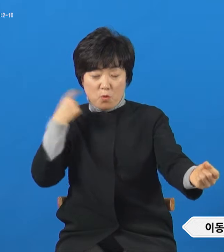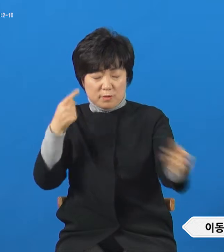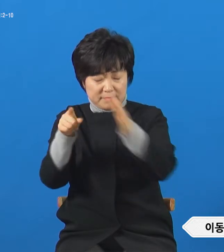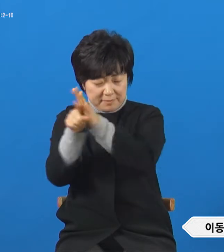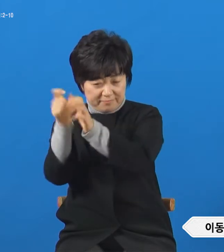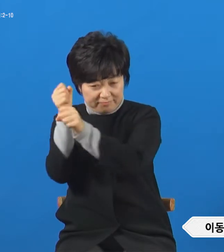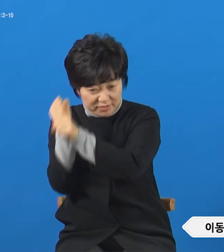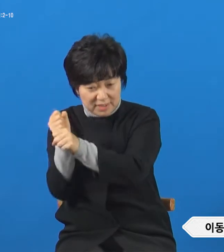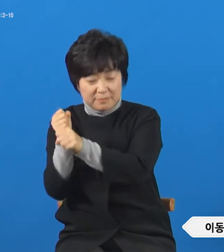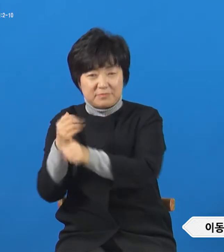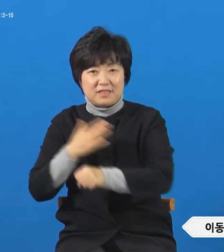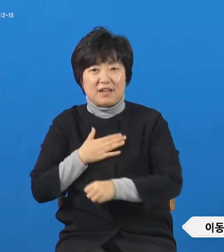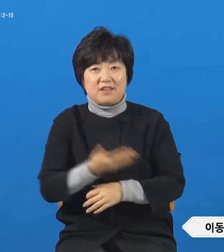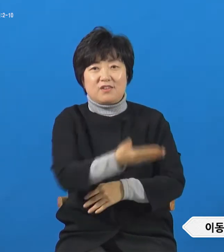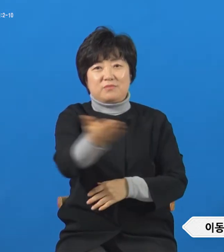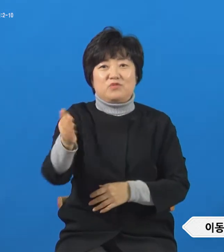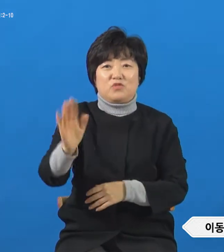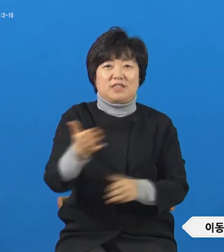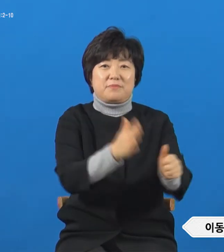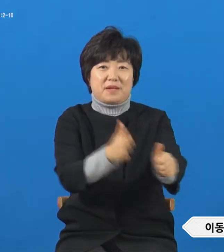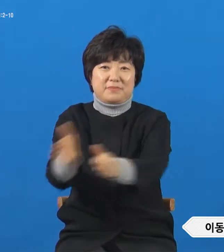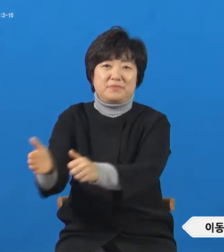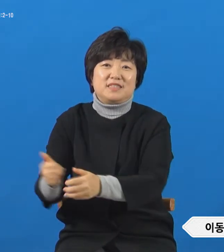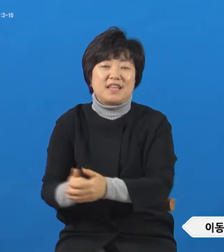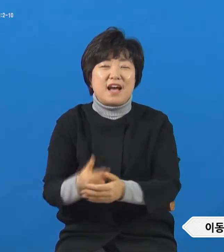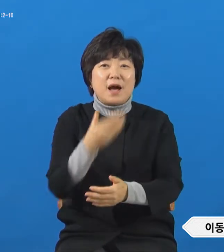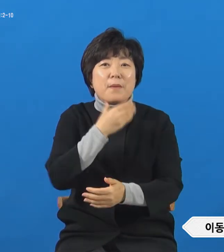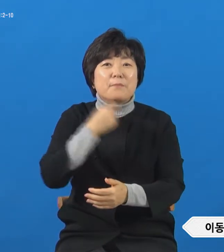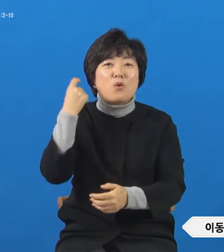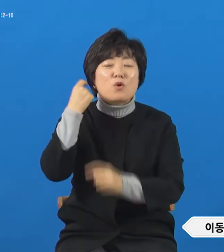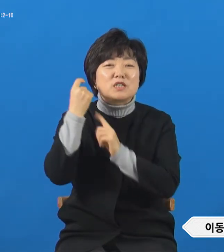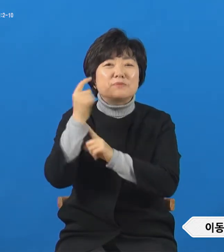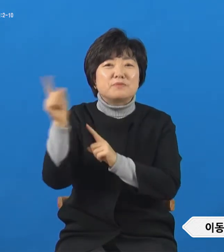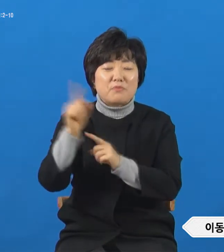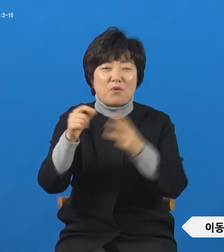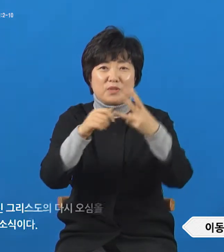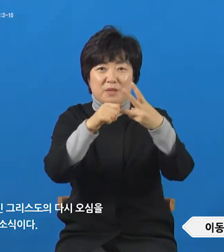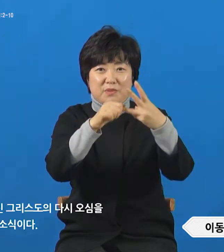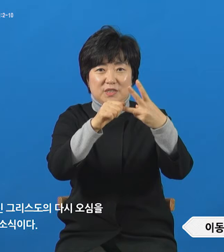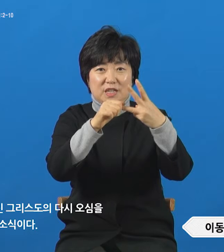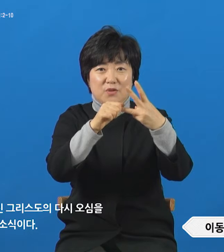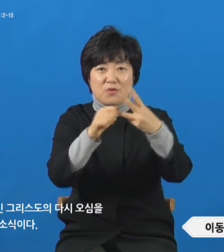제가 되시기를 주의 이름으로 축복합니다. 복음은 뭐냐? 복음은 세